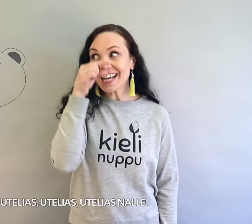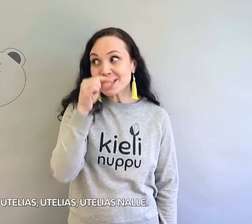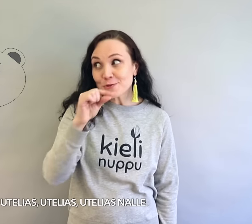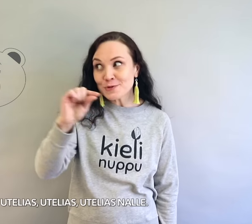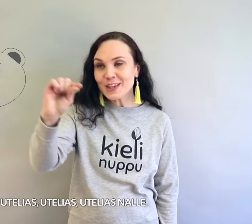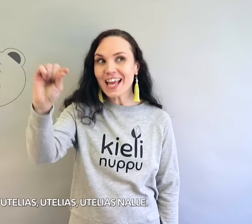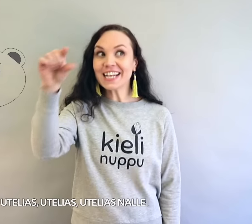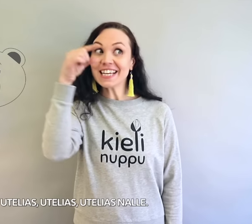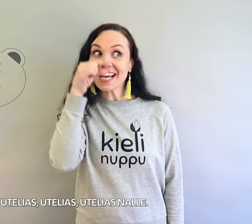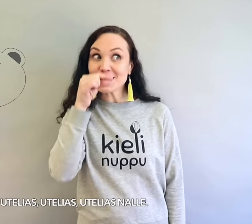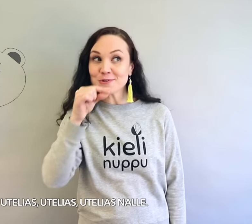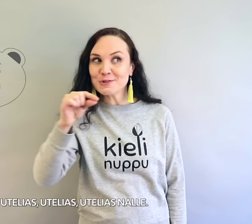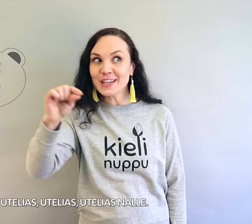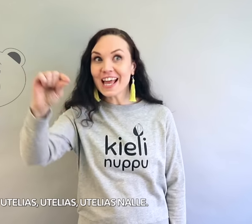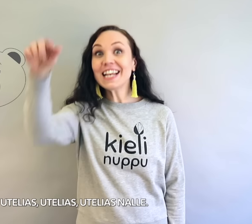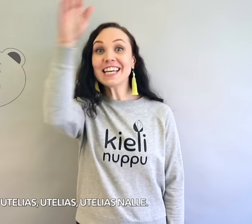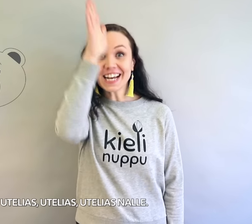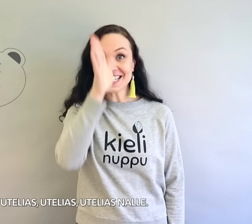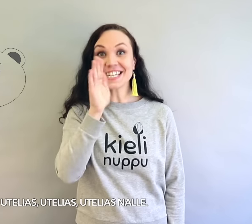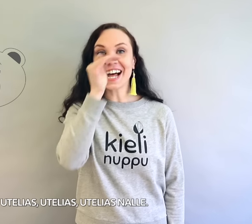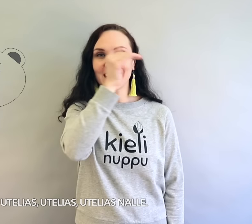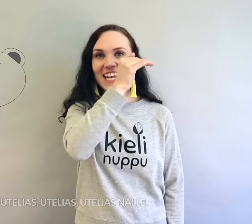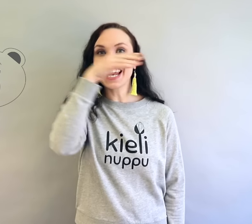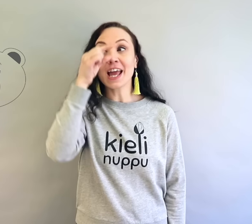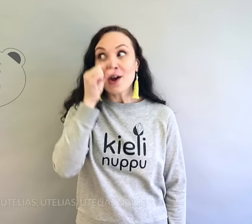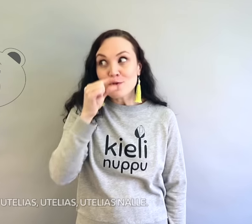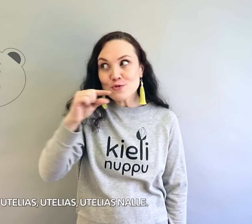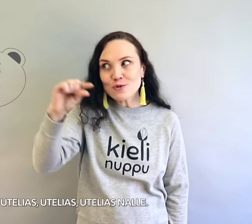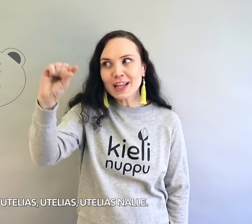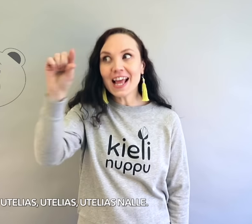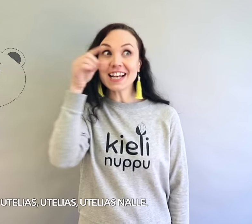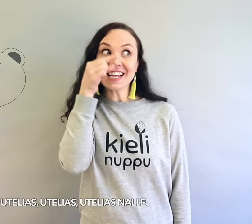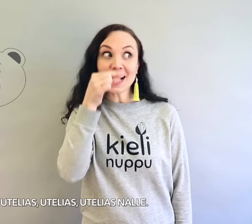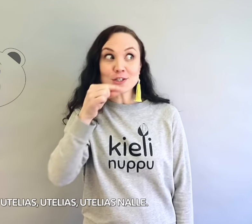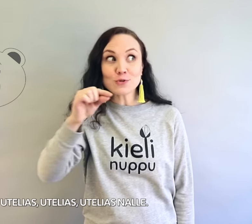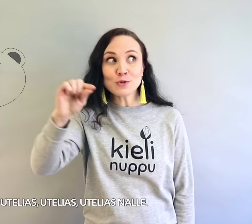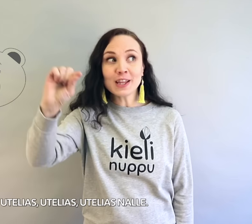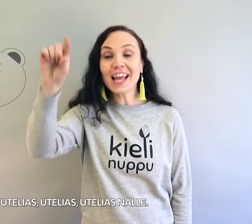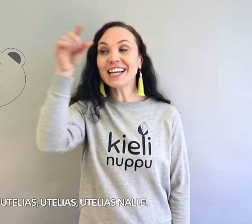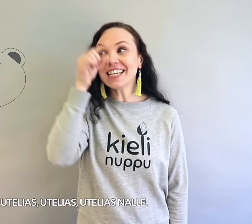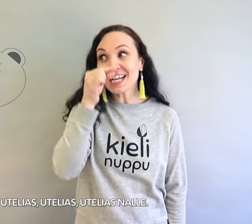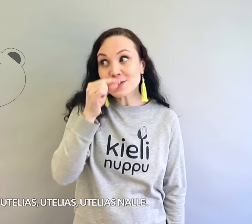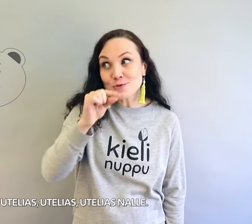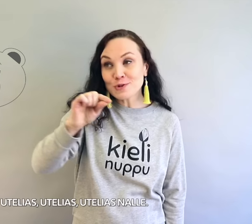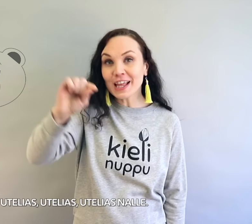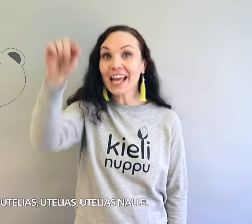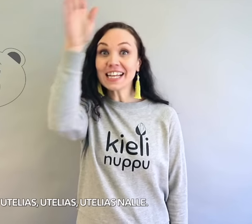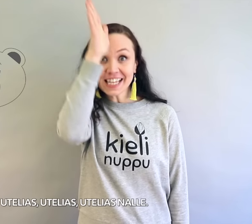Utelias, utelias, utelias Nalle. Utelias, utelias,